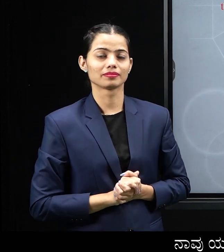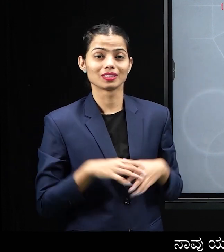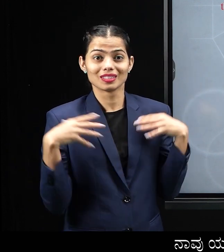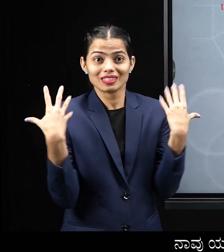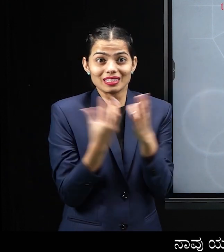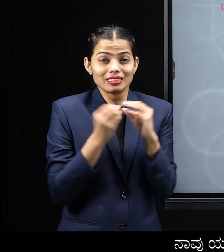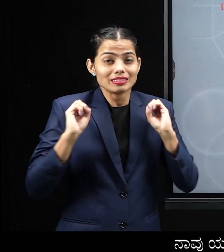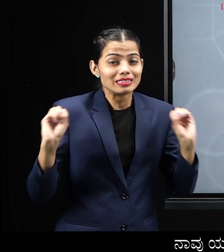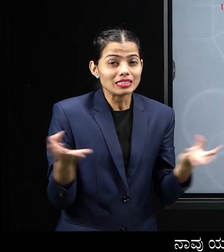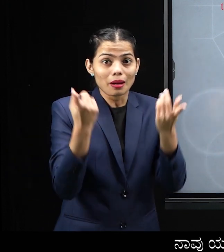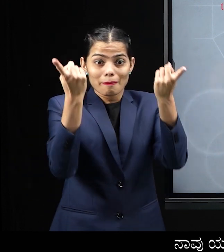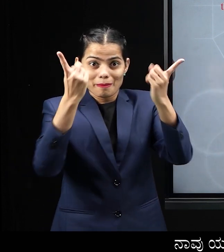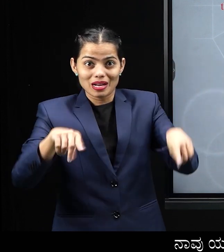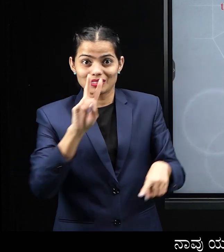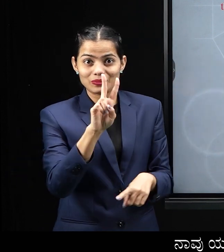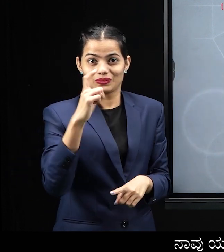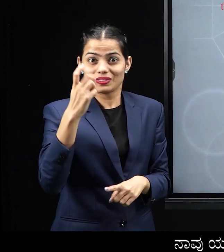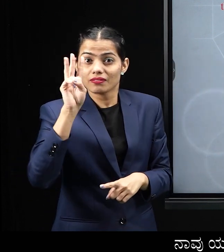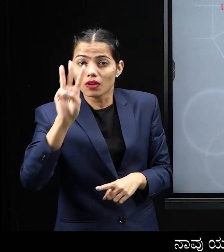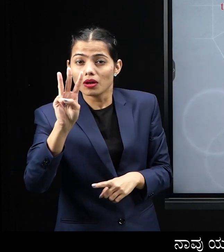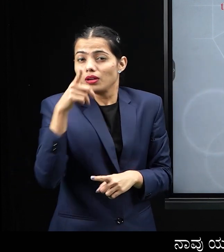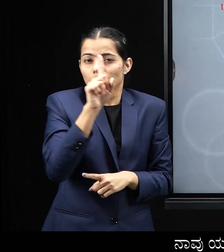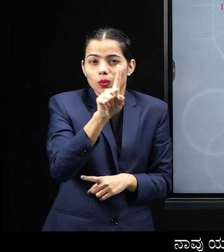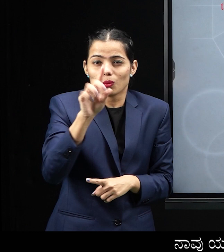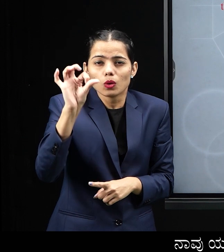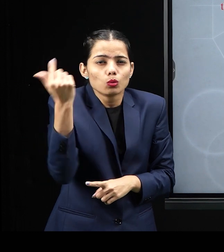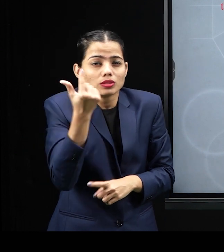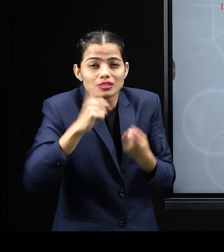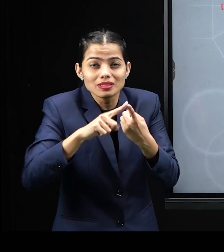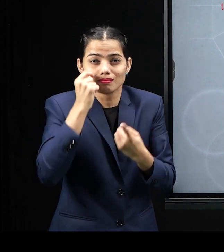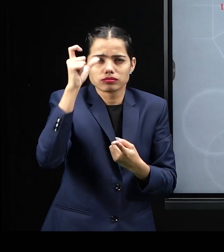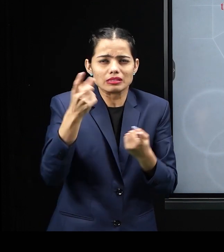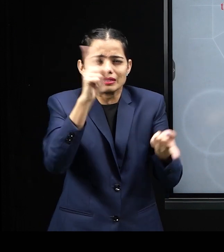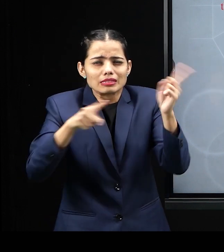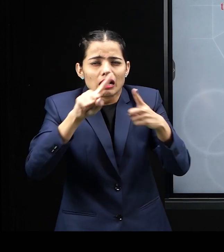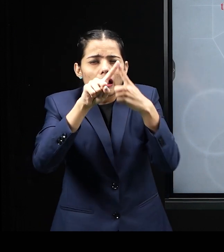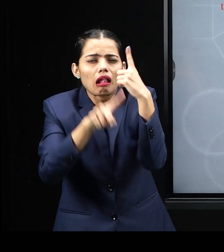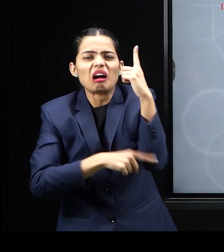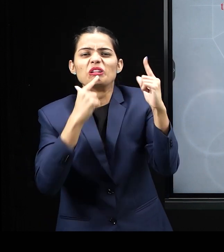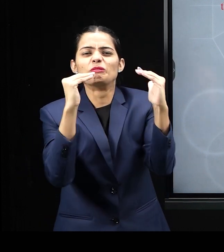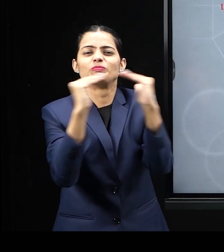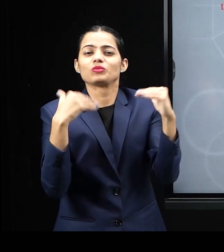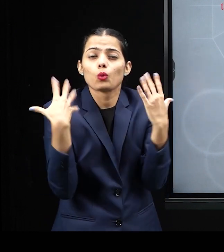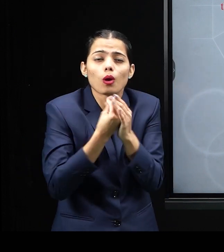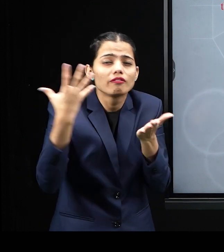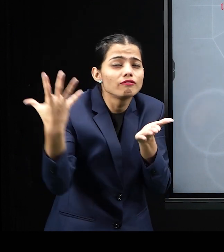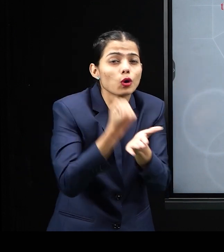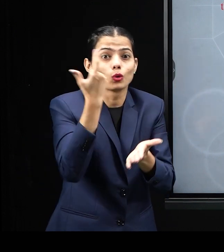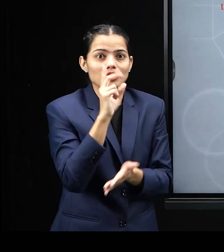ನಾವು ಯೂಕ್ಲಿಡ್ನ ಡಿವಿಷನ್ ಲೆಮ್ಮಾವನ್ನು ಬಳಸಿಕೊಂಡು 273 ರಿಂದ 119 ರಿಂದ ಭಾಗಿಸಲು